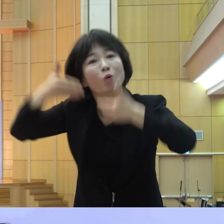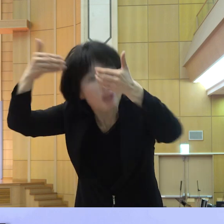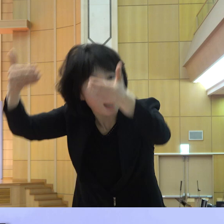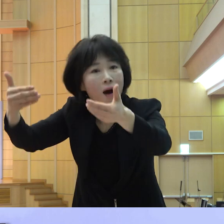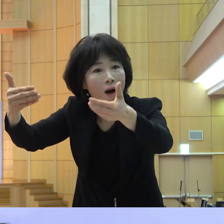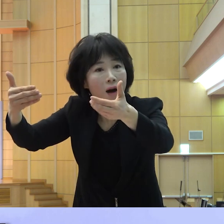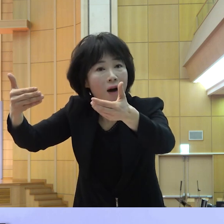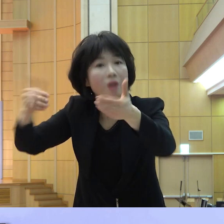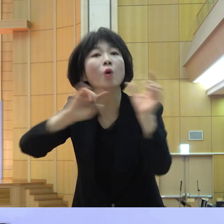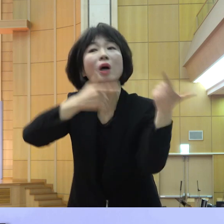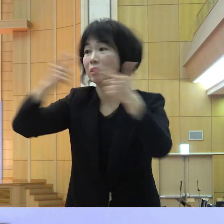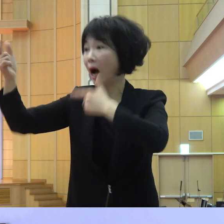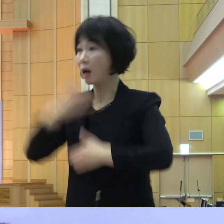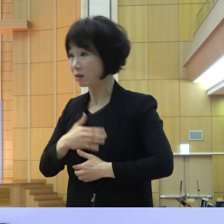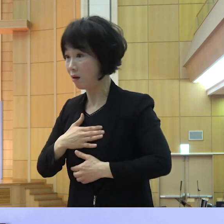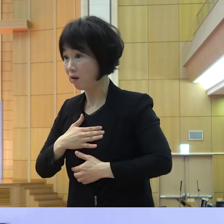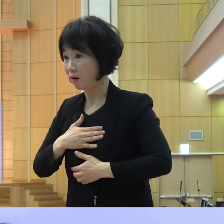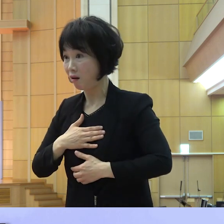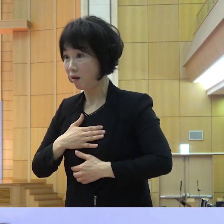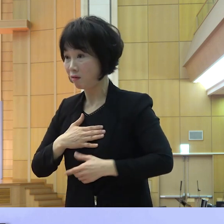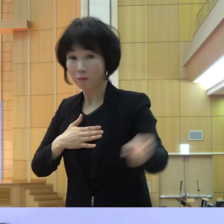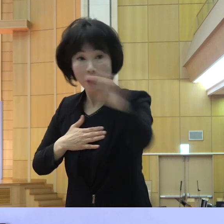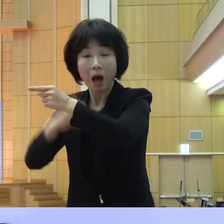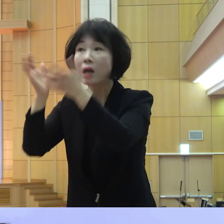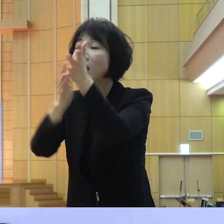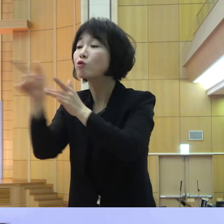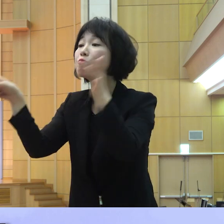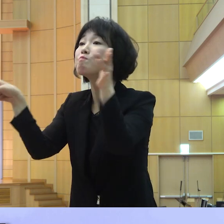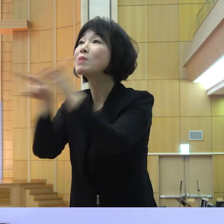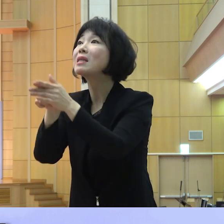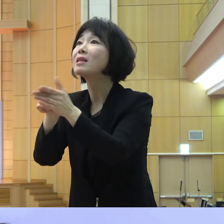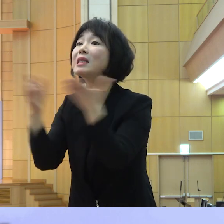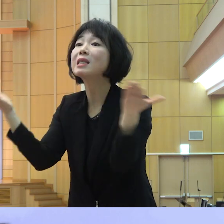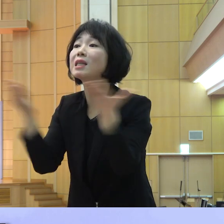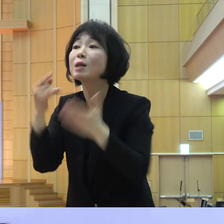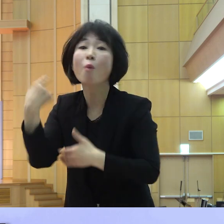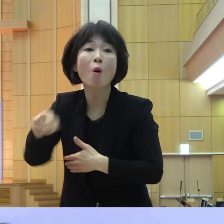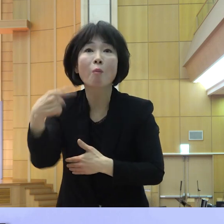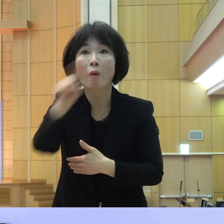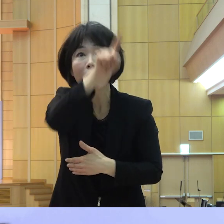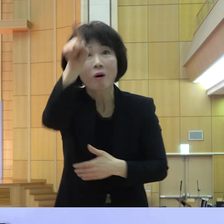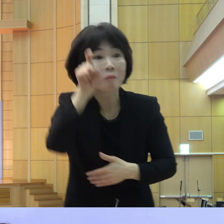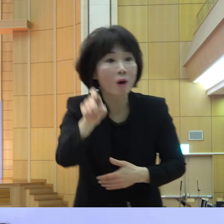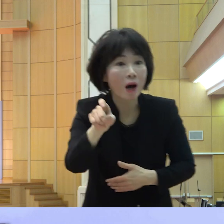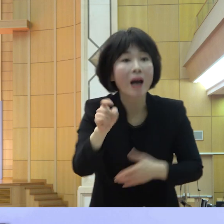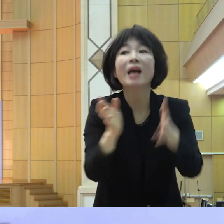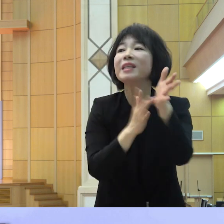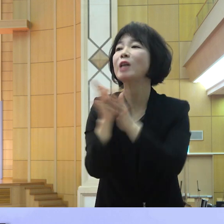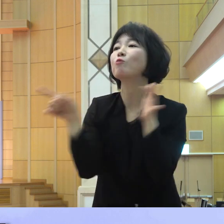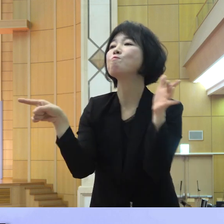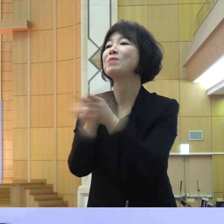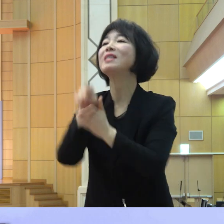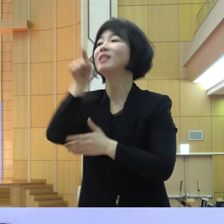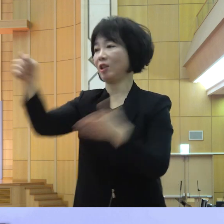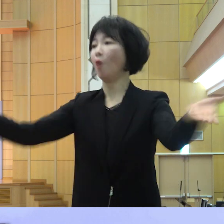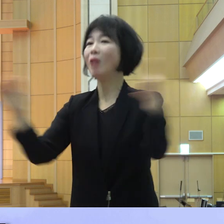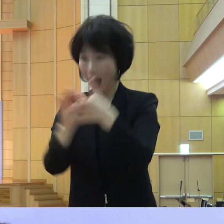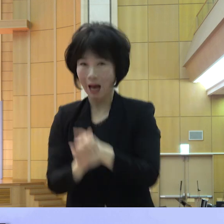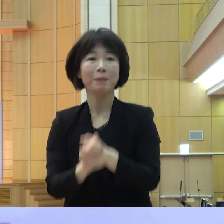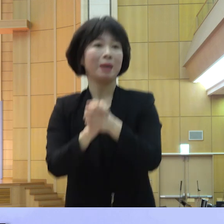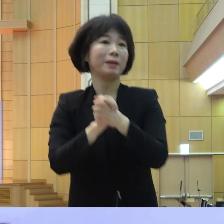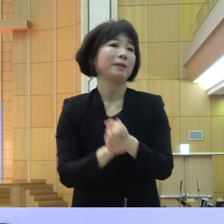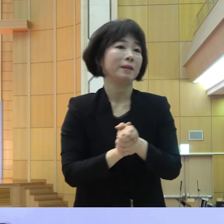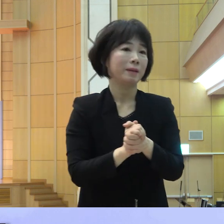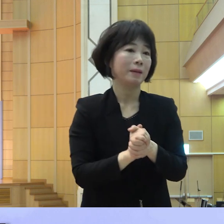얻은 사람들이 하늘나라에 가서 영원한 복을 받아 누릴 수 있도록 하기 위해서